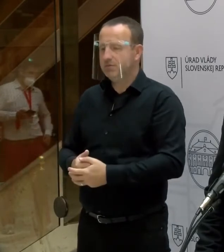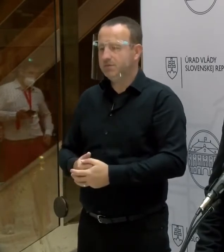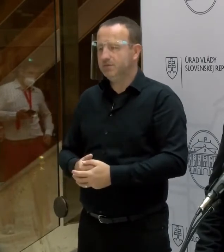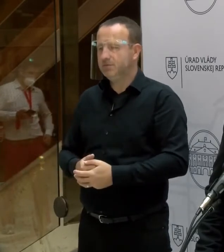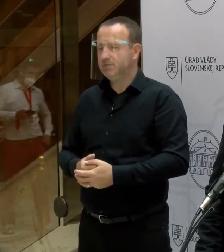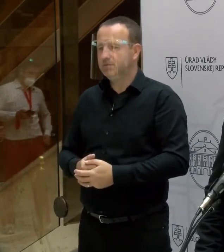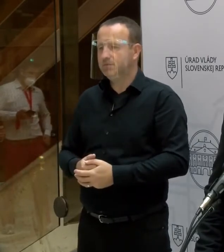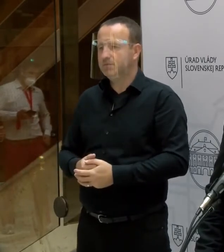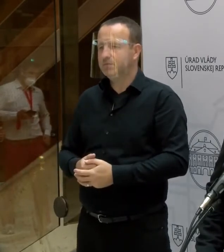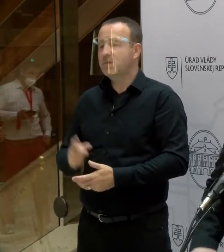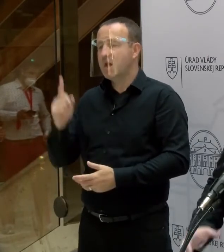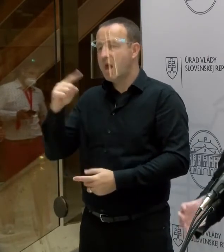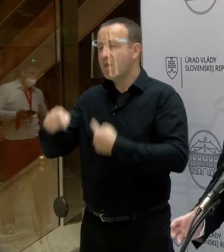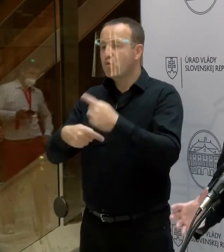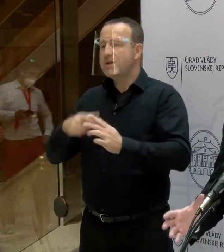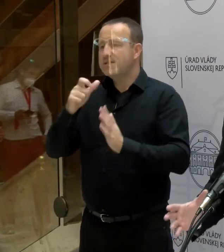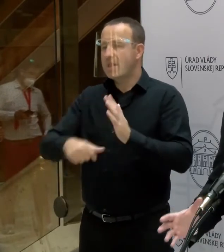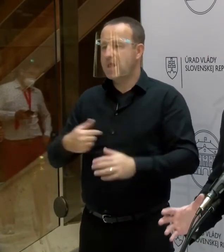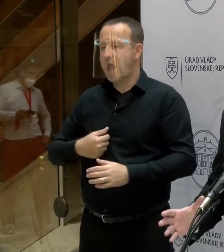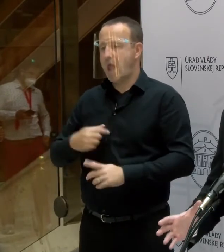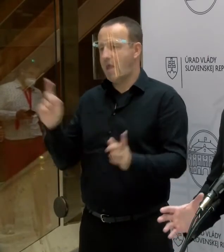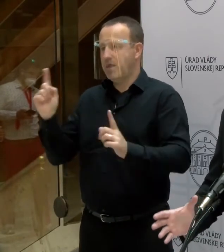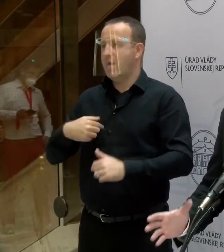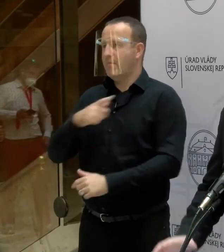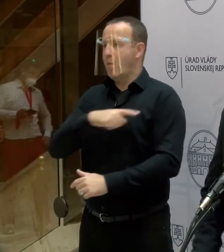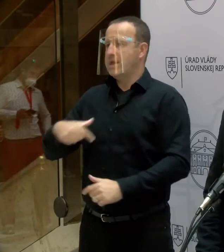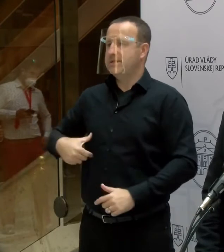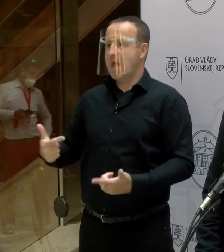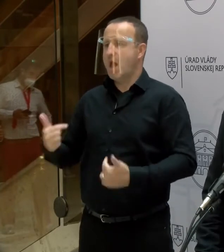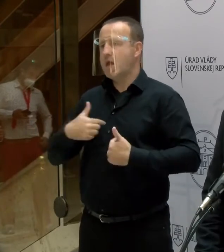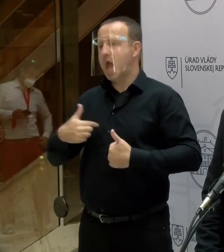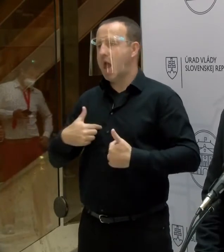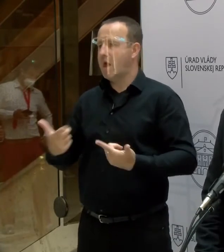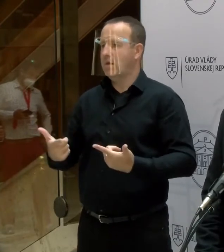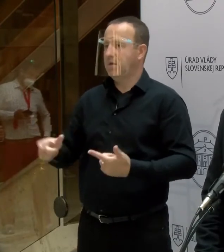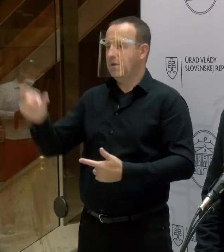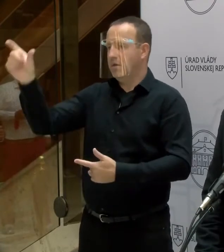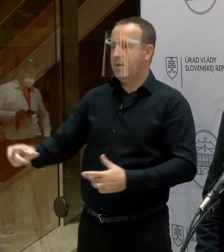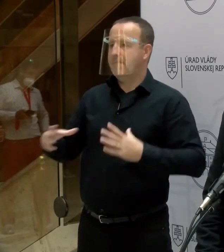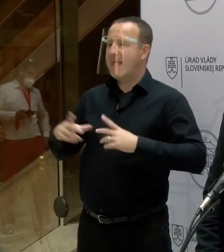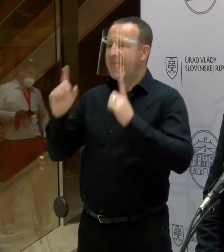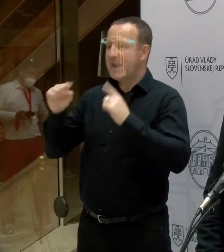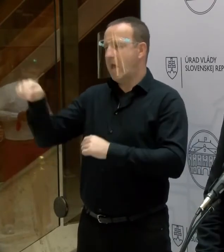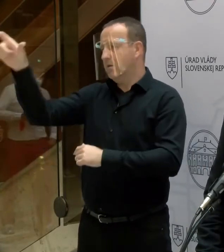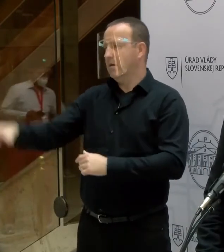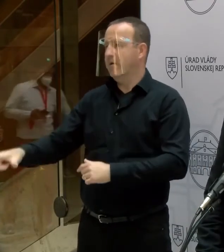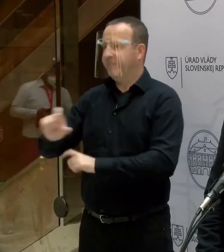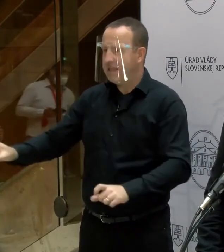pomôcť. Na druhej strane nie som orgán činný v trestnom konaní, aby som teraz vynášal nad pánom Herakom rozsudky.